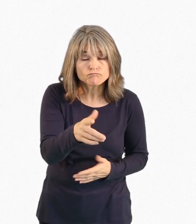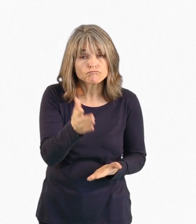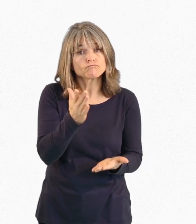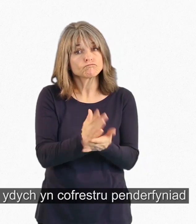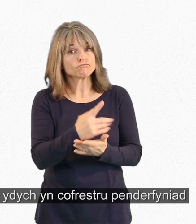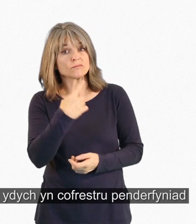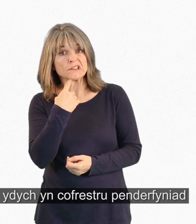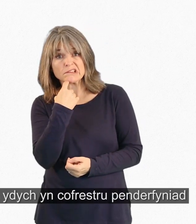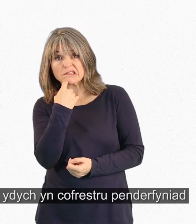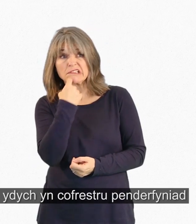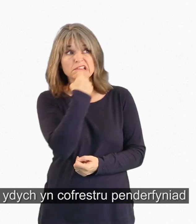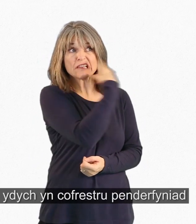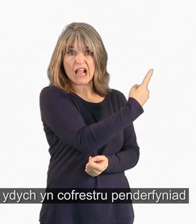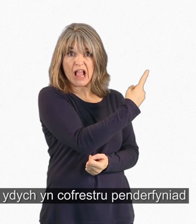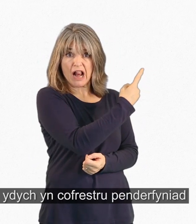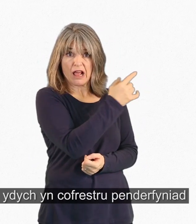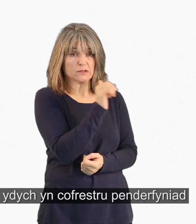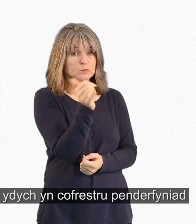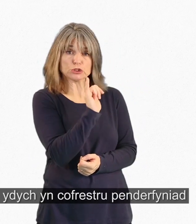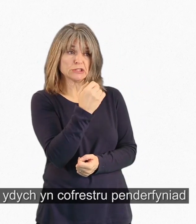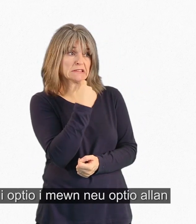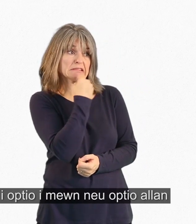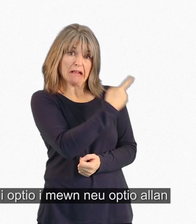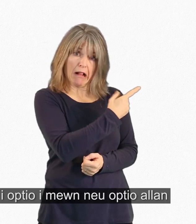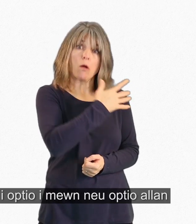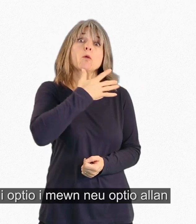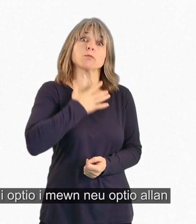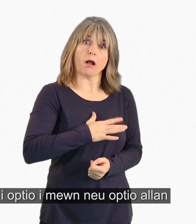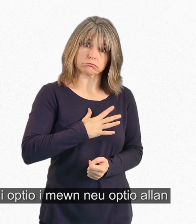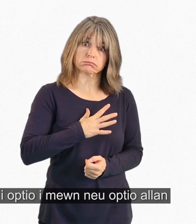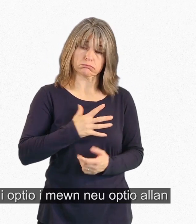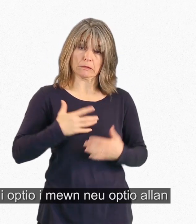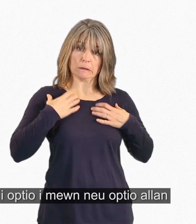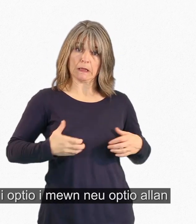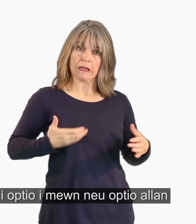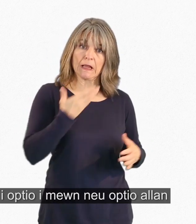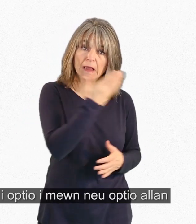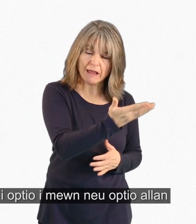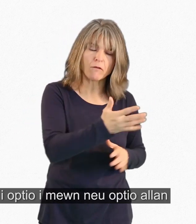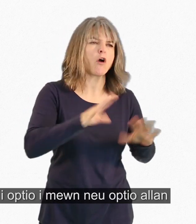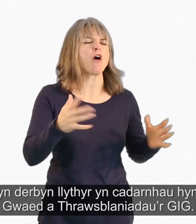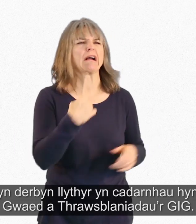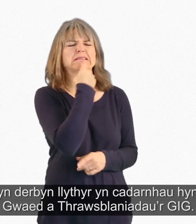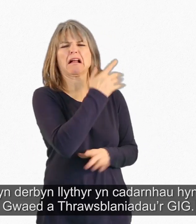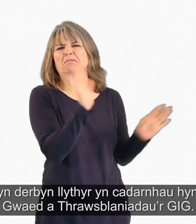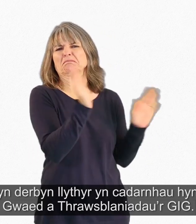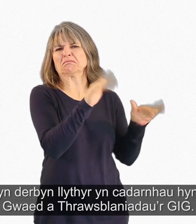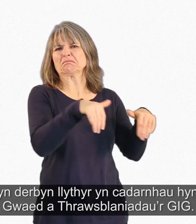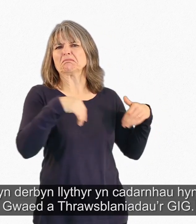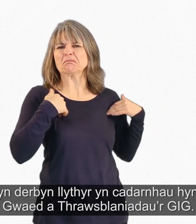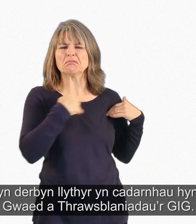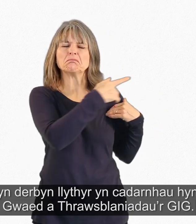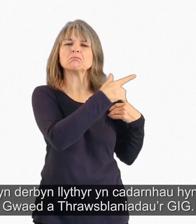Os ydych yn cofrestru penderfyniad, i optio i mewn neu i optio allan, byddwch yn derbyn llythyr yn